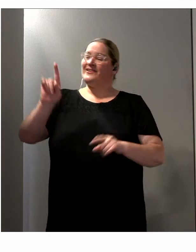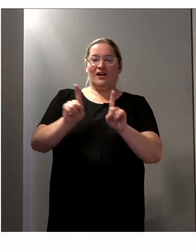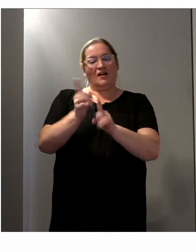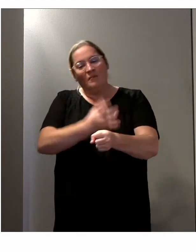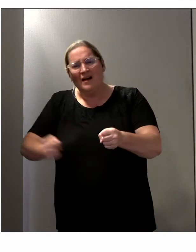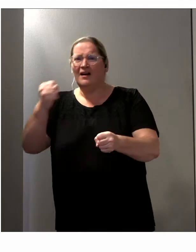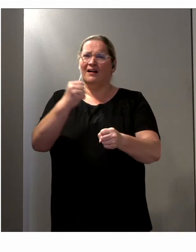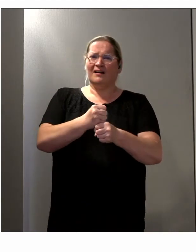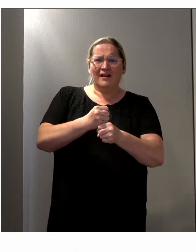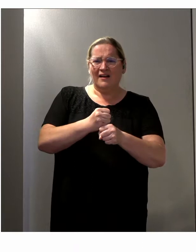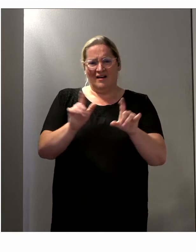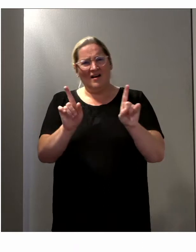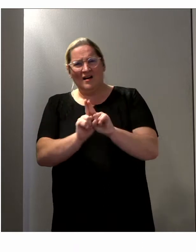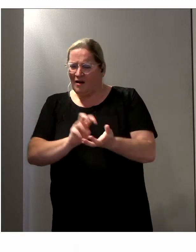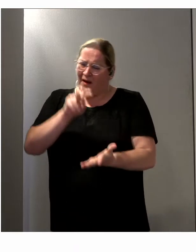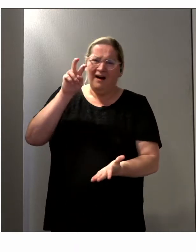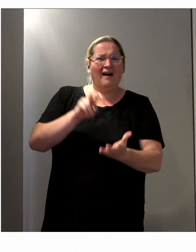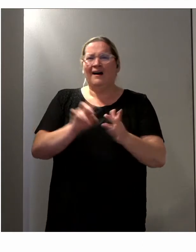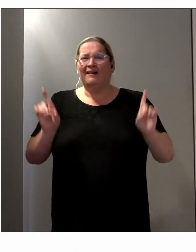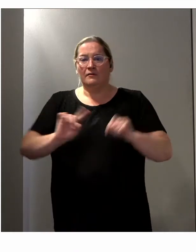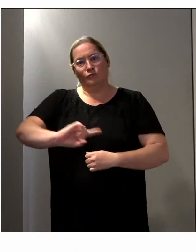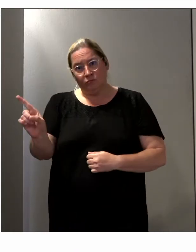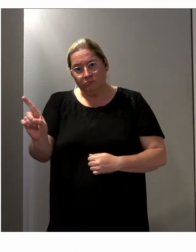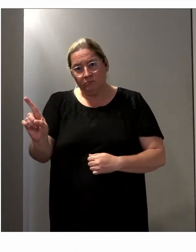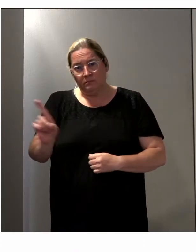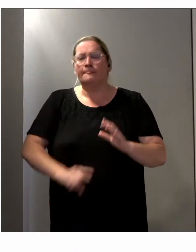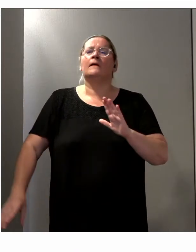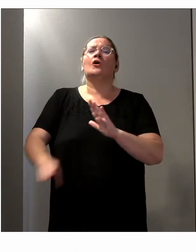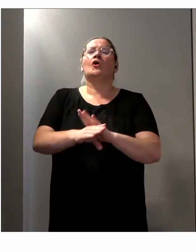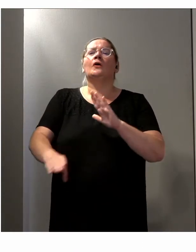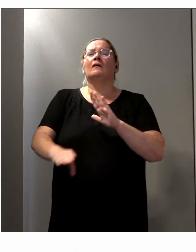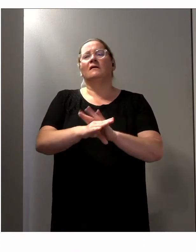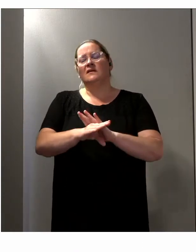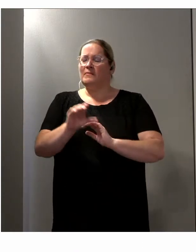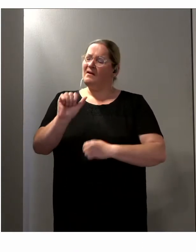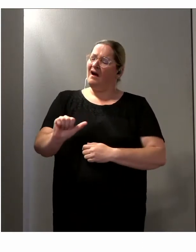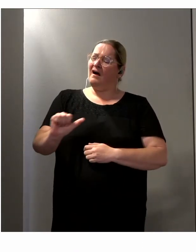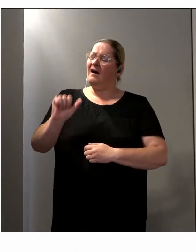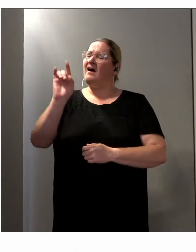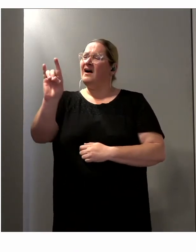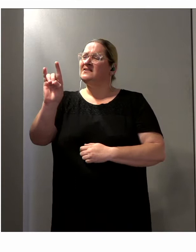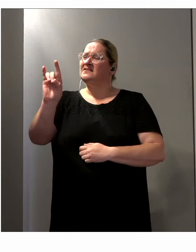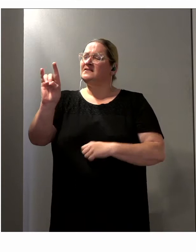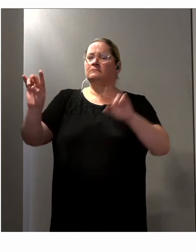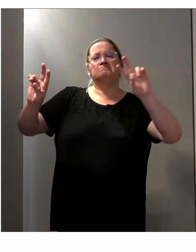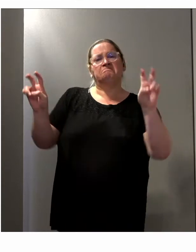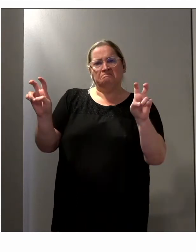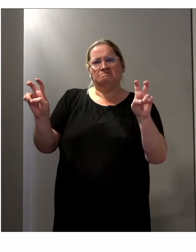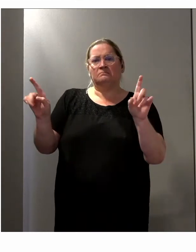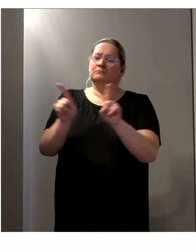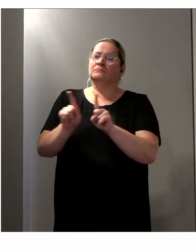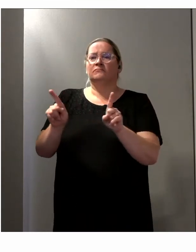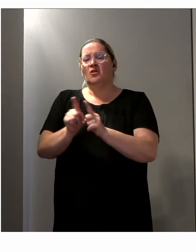l'époque comme une allocation un revenu de remplacement, disait-on. En réalité, c'est une allocation